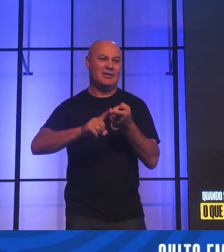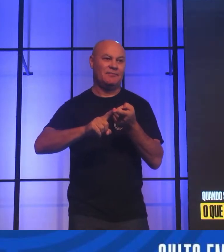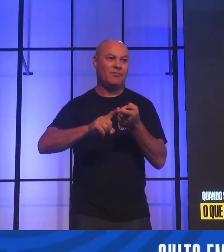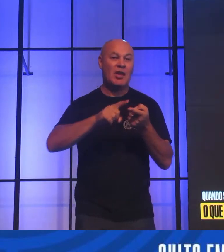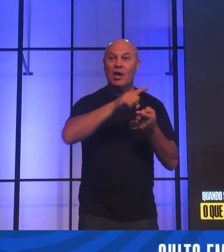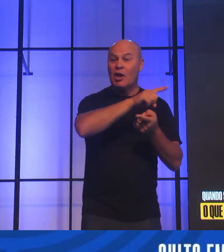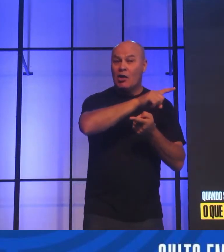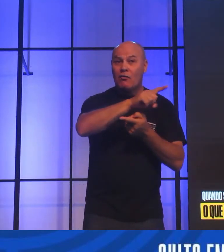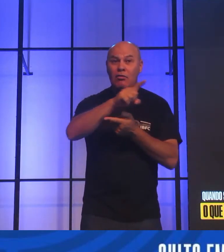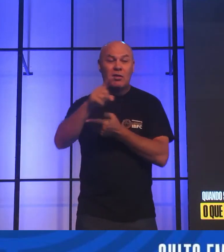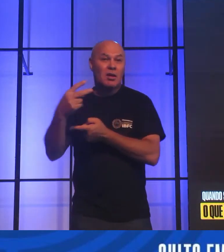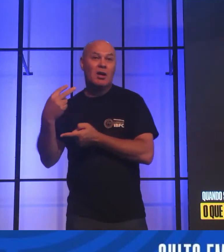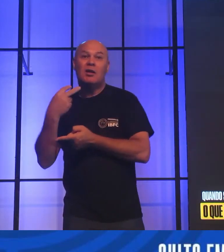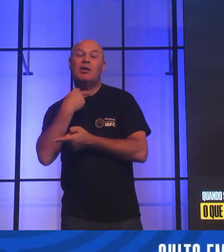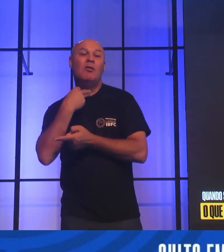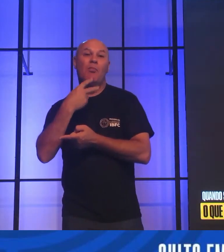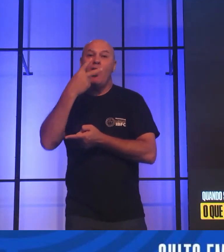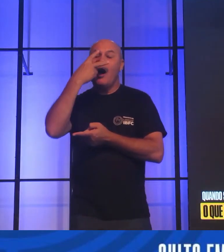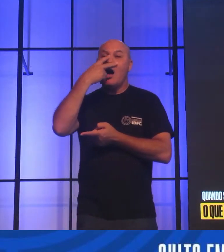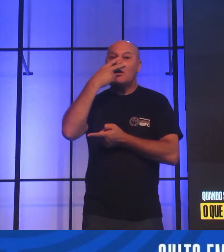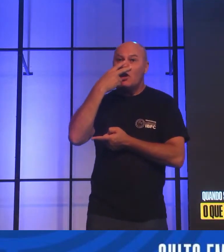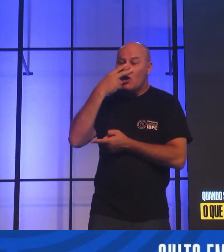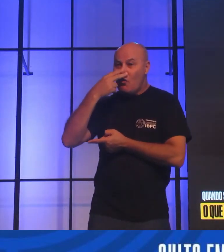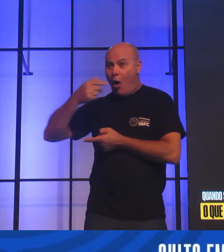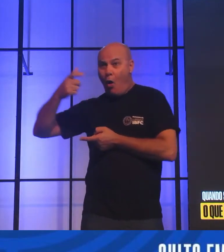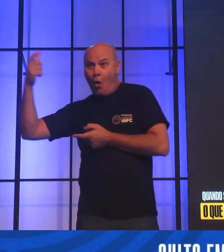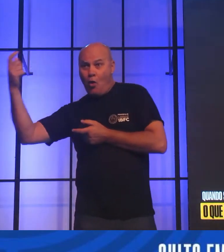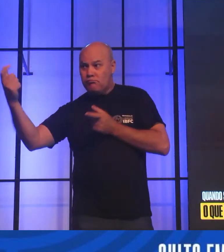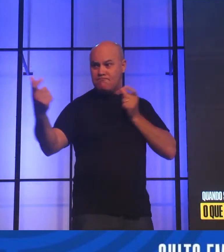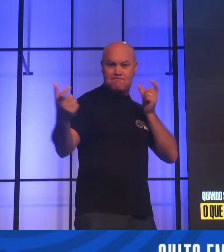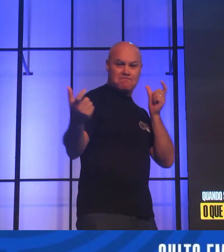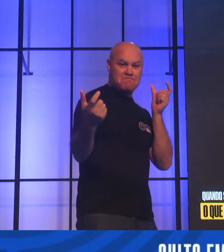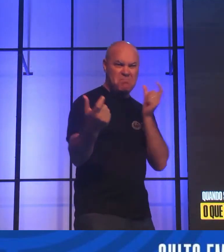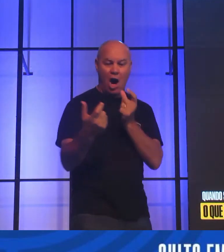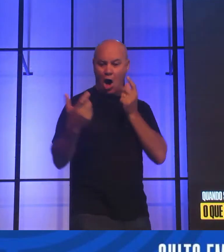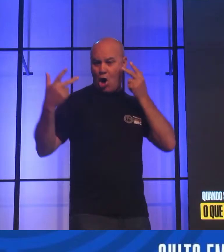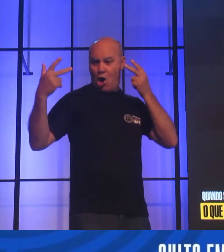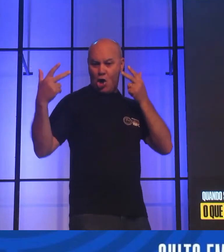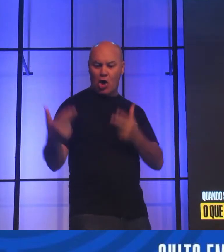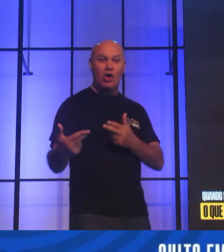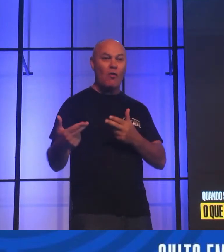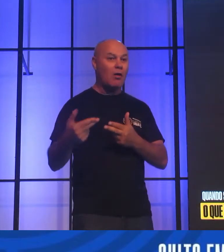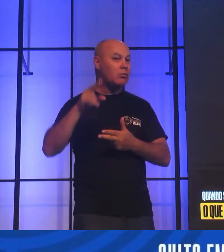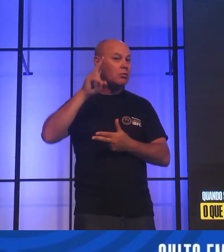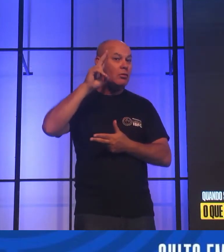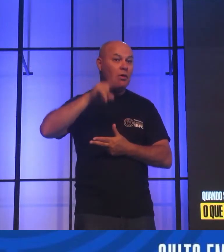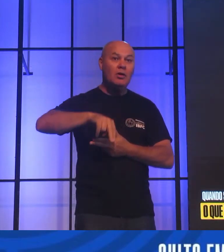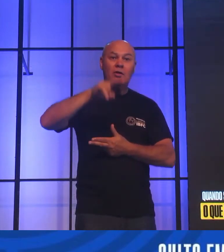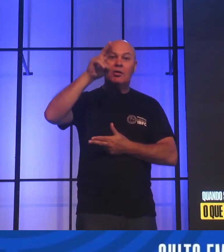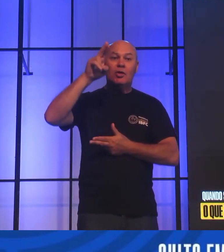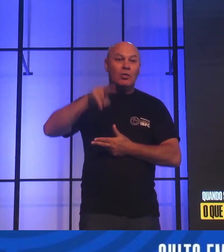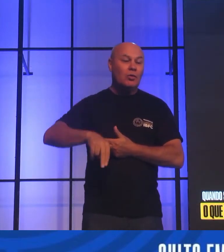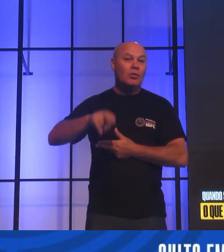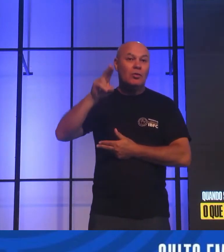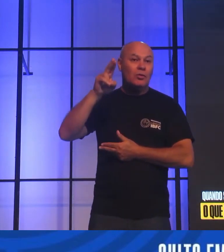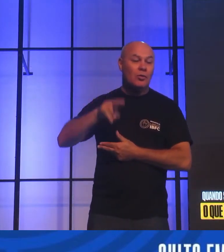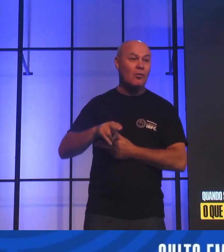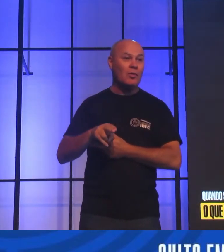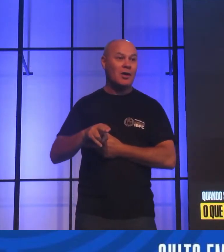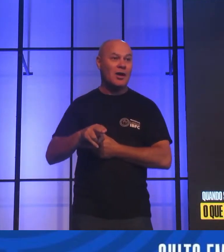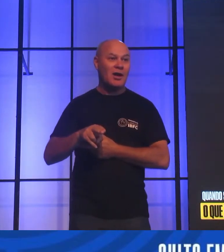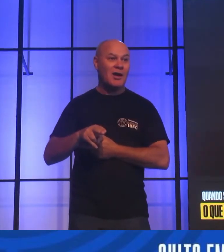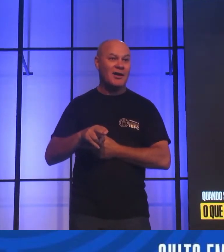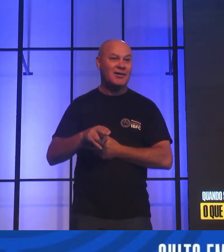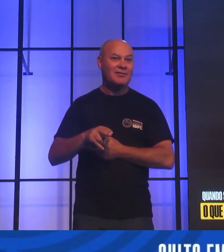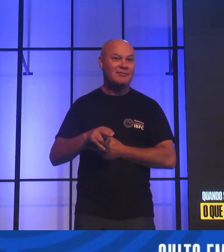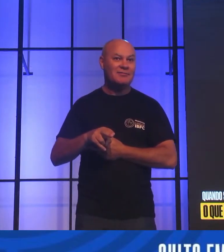Não paguem o mal não paguem na mesma moeda o mal que lhe fizeram, e nem se